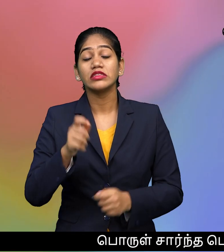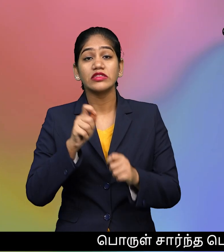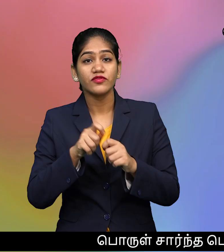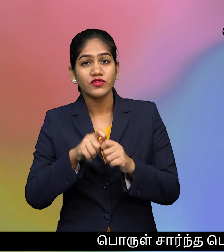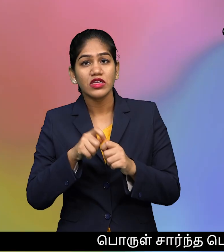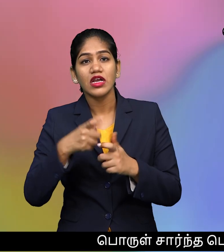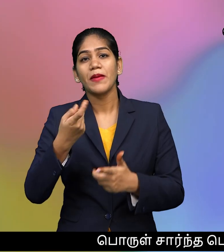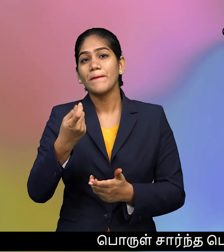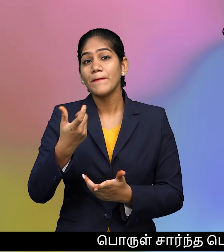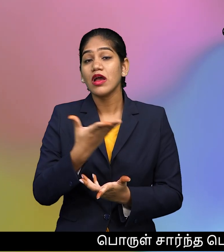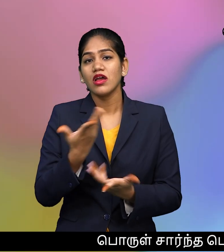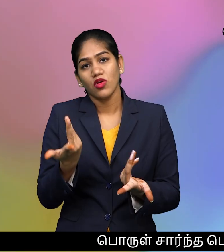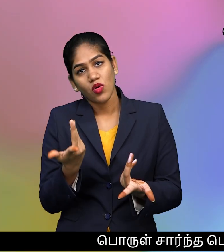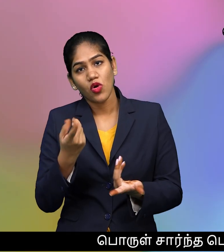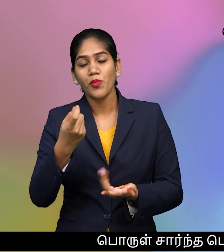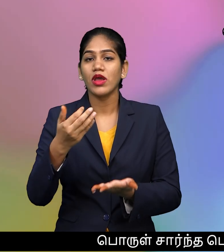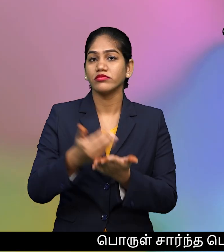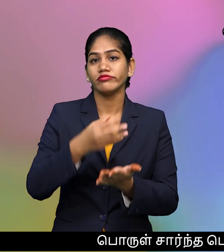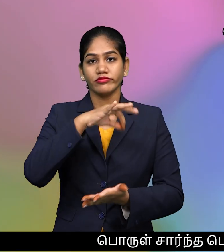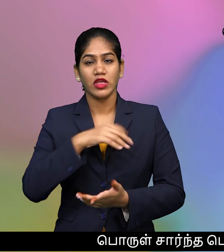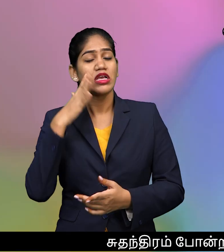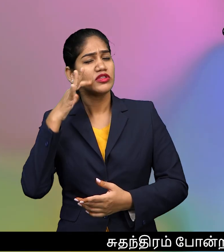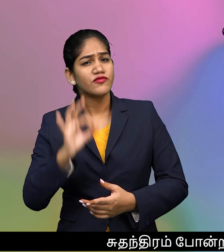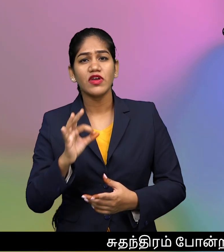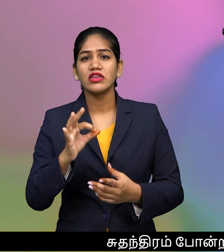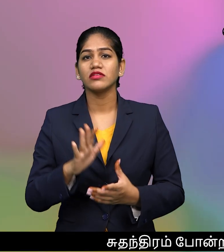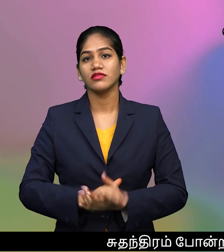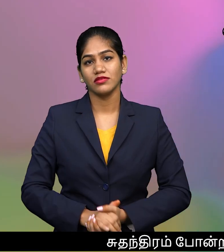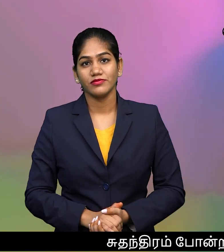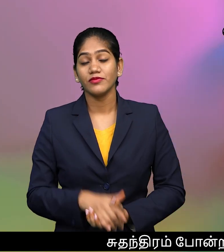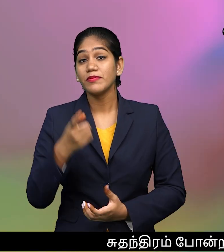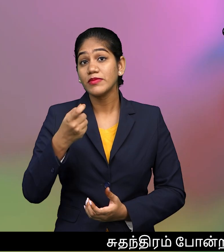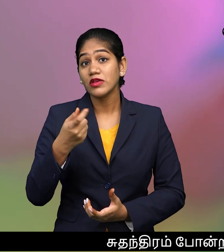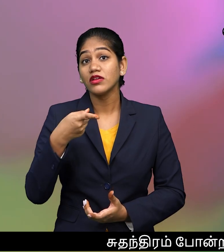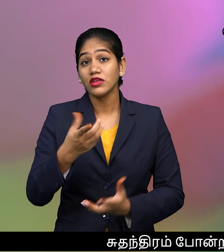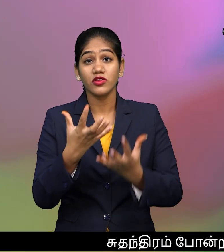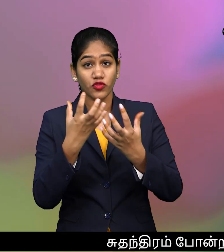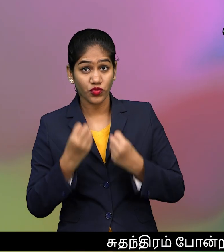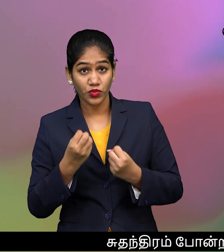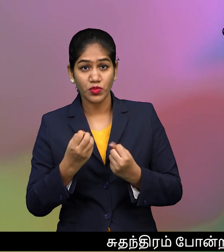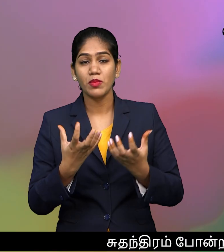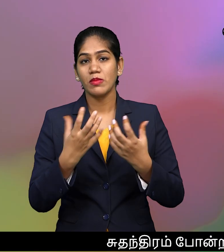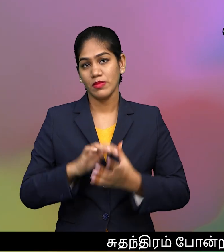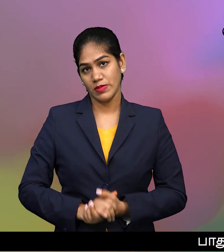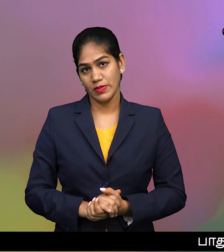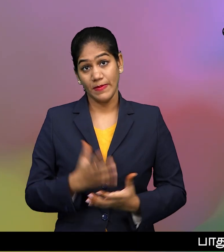பொருள் சார்ந்த பொருட்களை வாங்குவதற்கும் சுதந்திரம் போன்றவற்றுக்கும் பணம் தேவை.